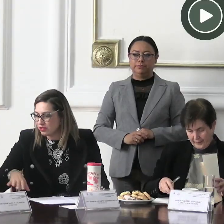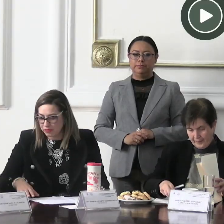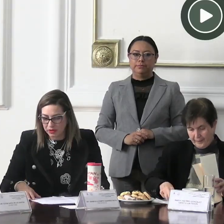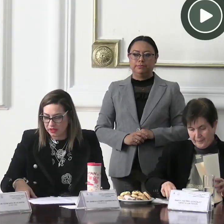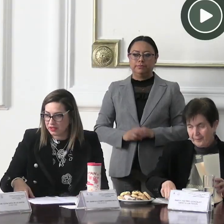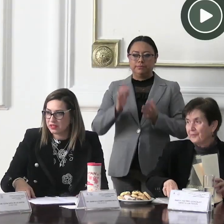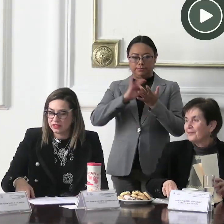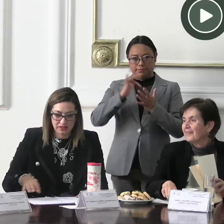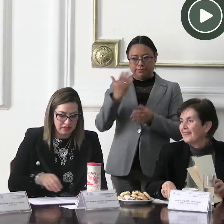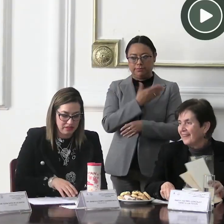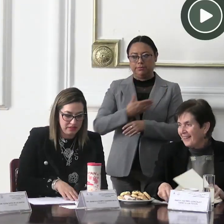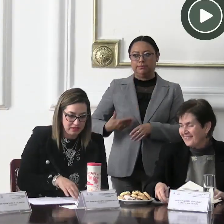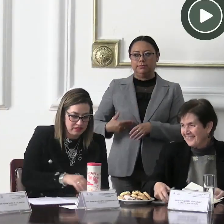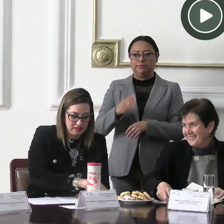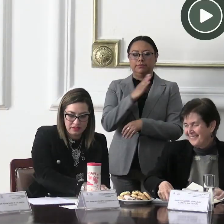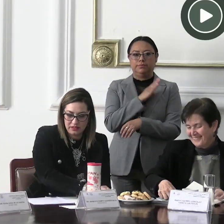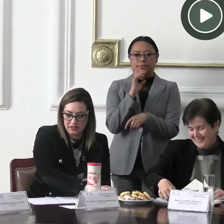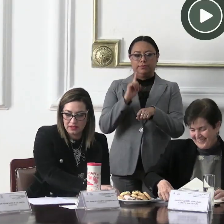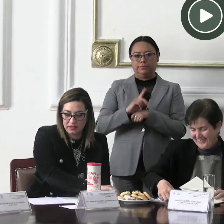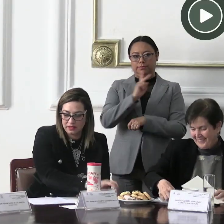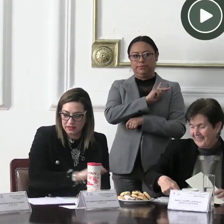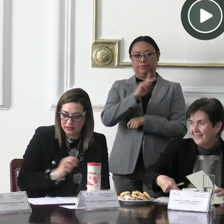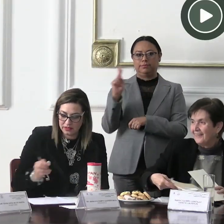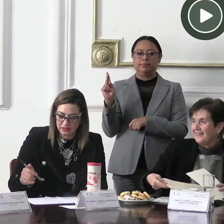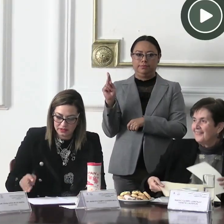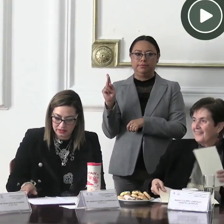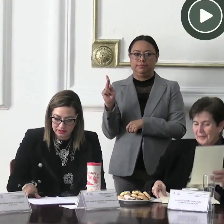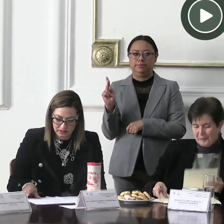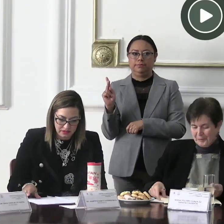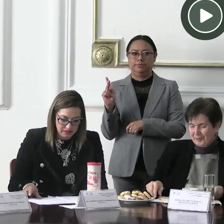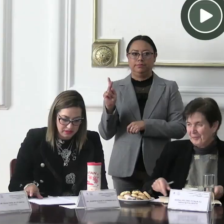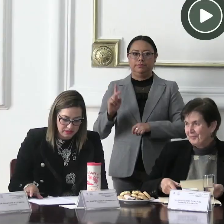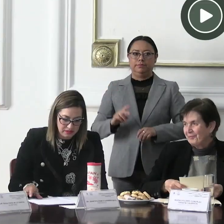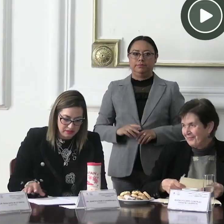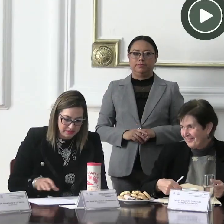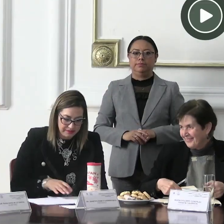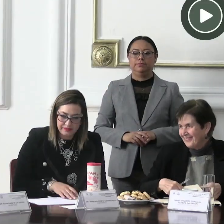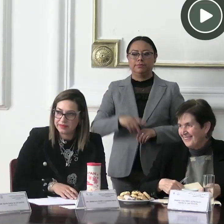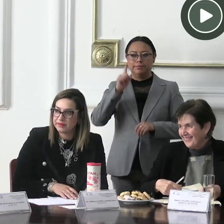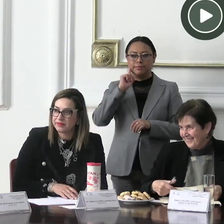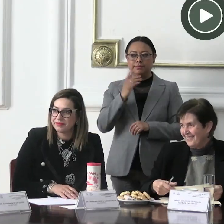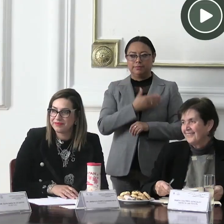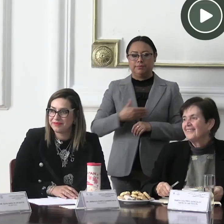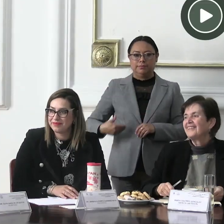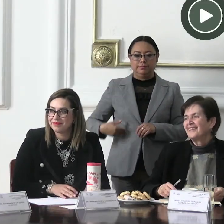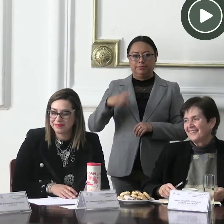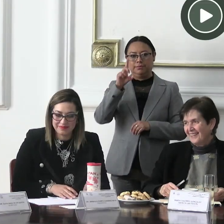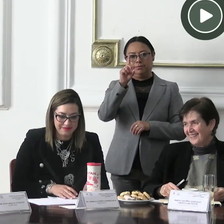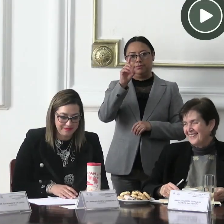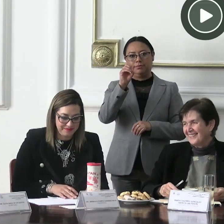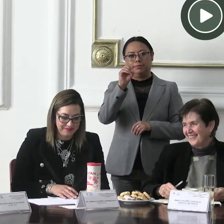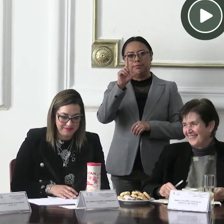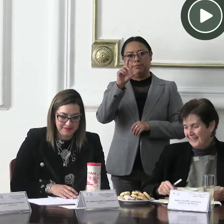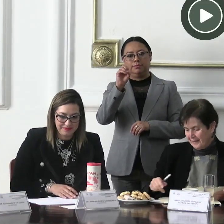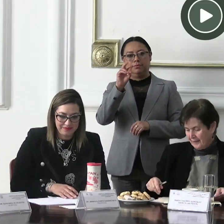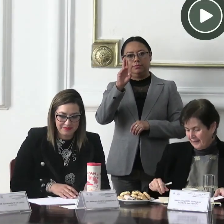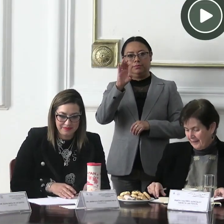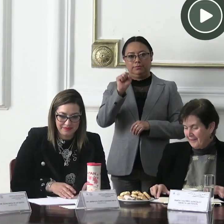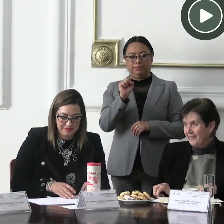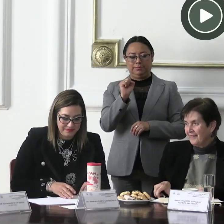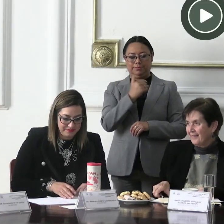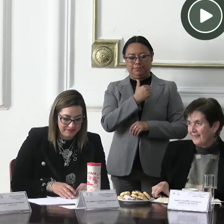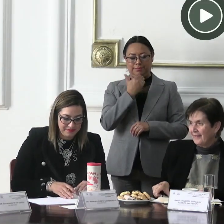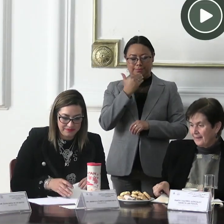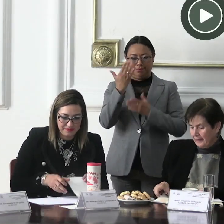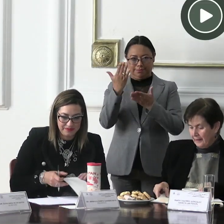Gracias, presidenta. Muy buenos días a todas y a todos. Presidenta Dolores, bienvenida. Es un honor